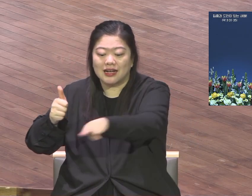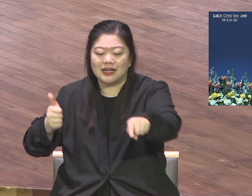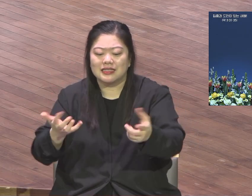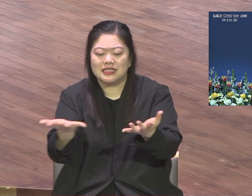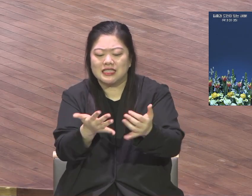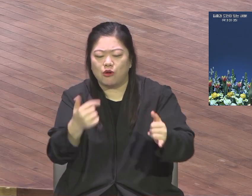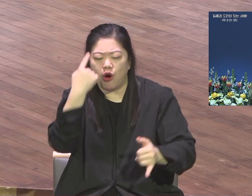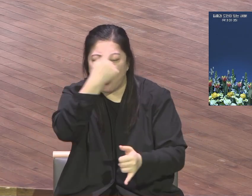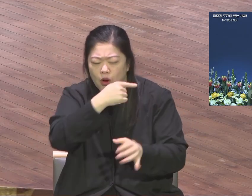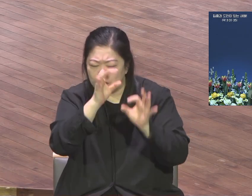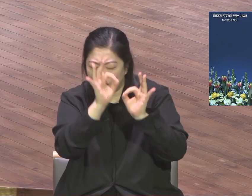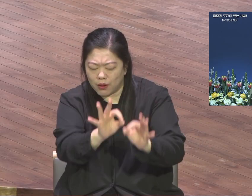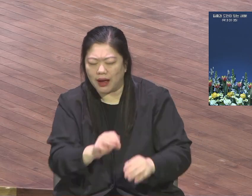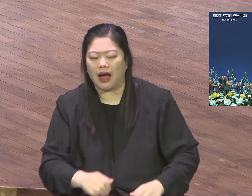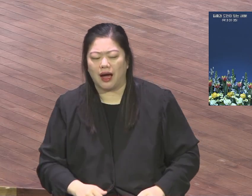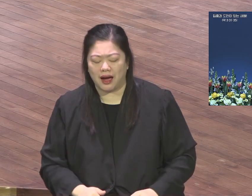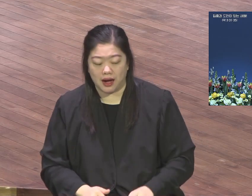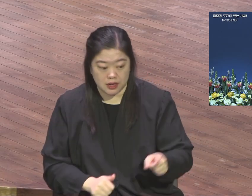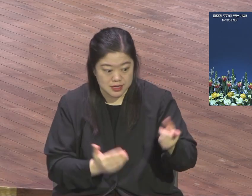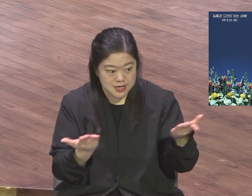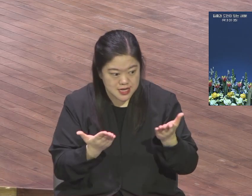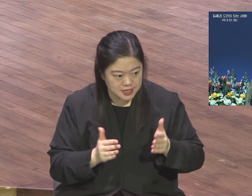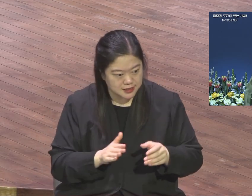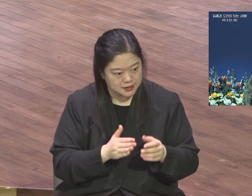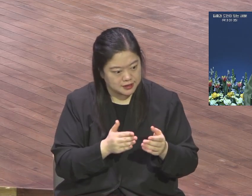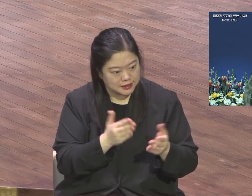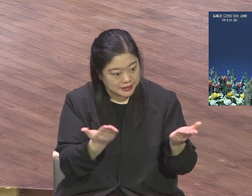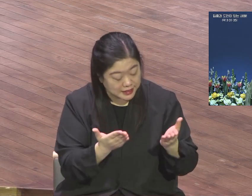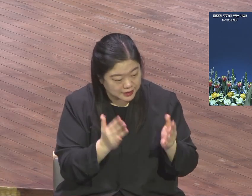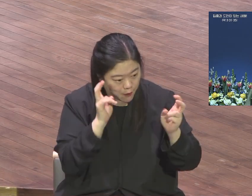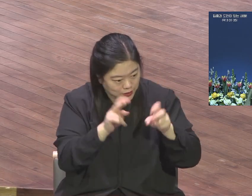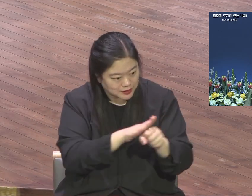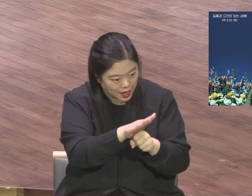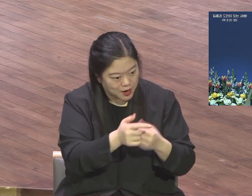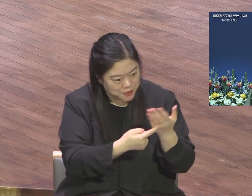무슨 생각하니 저 친구는 정말로 회사를 사랑하고 저 친구는